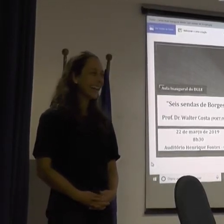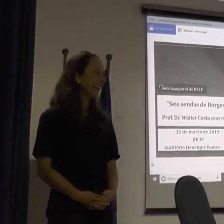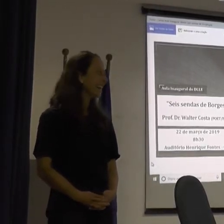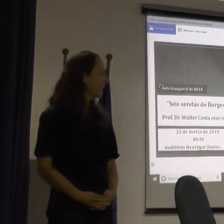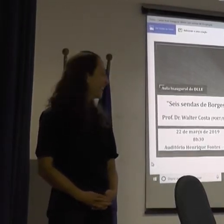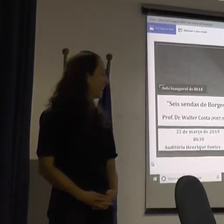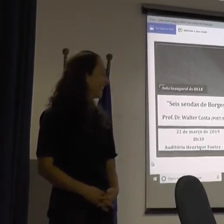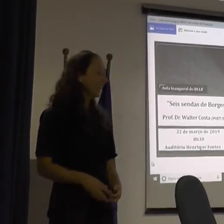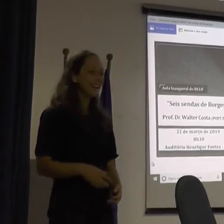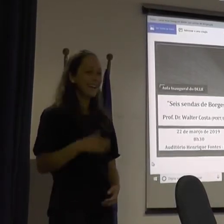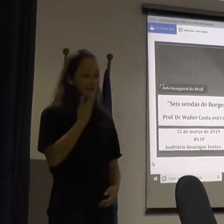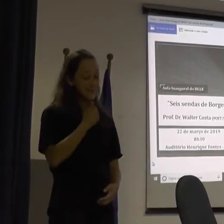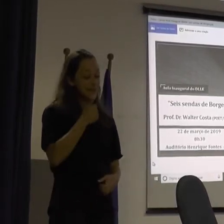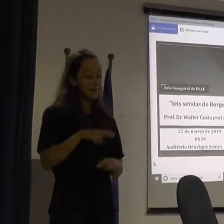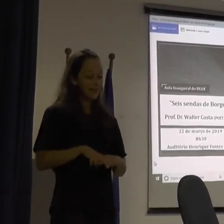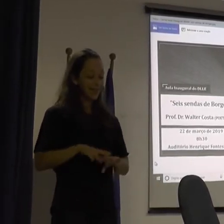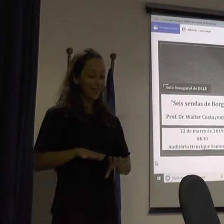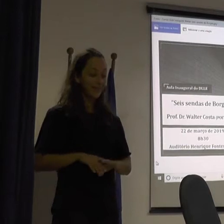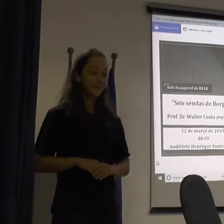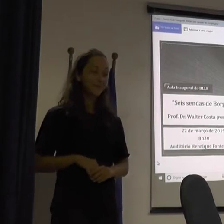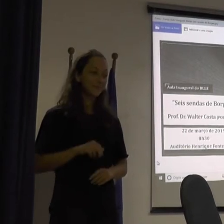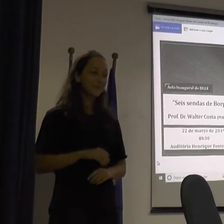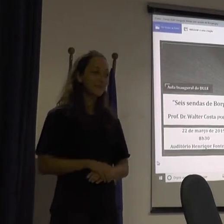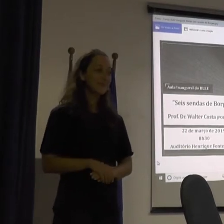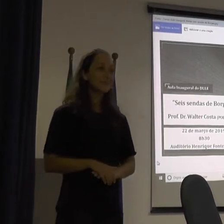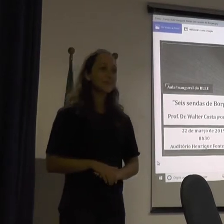Vou sentar, eu acho que é melhor.